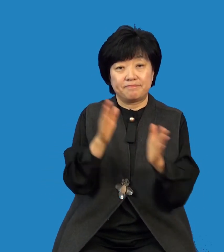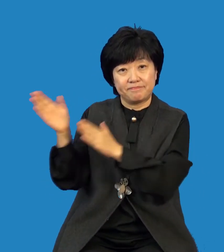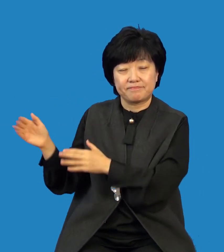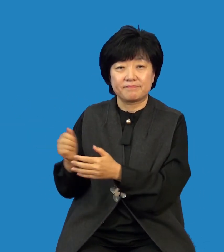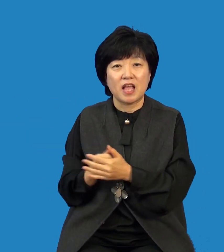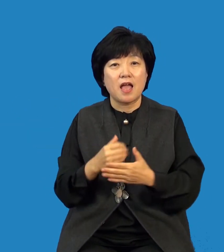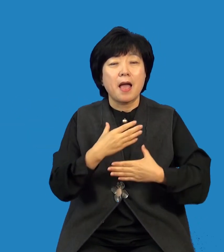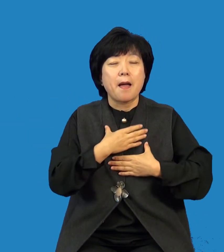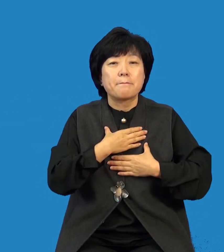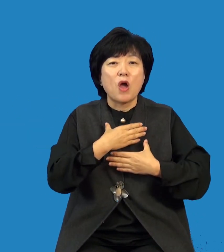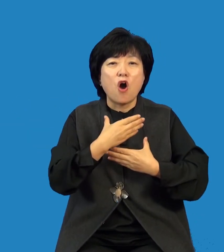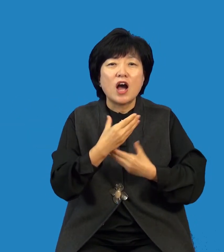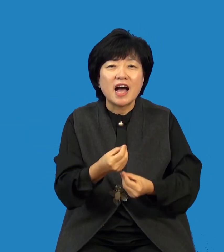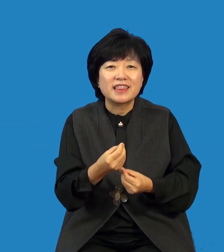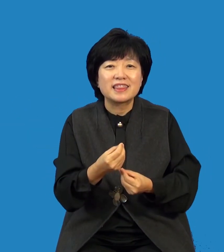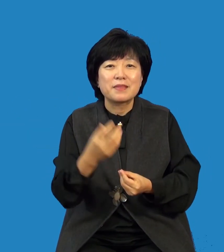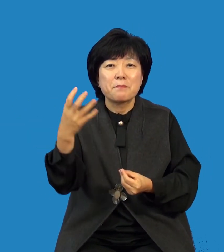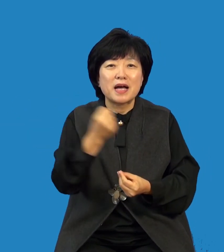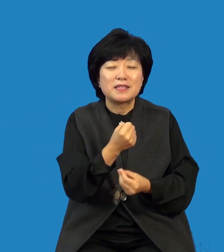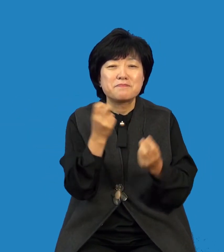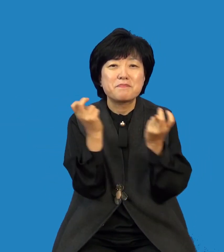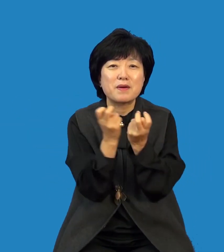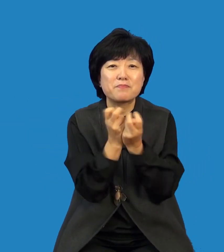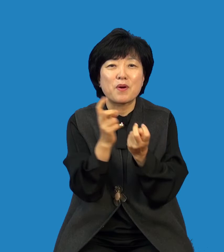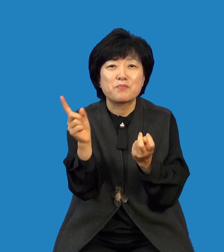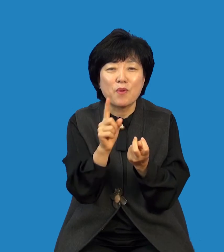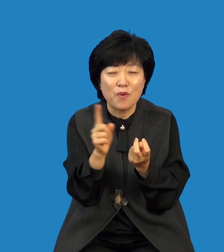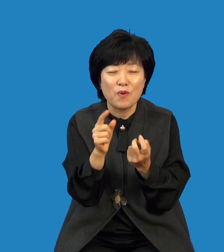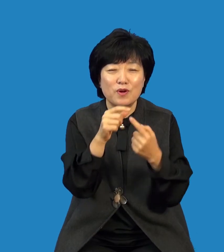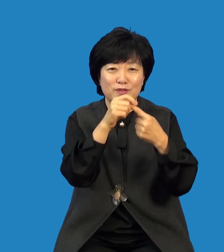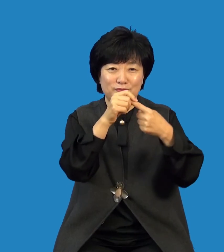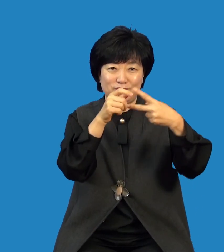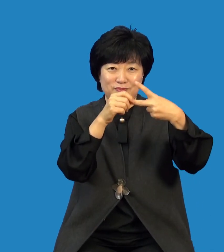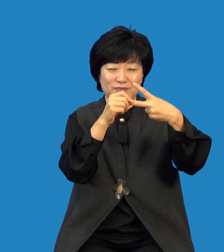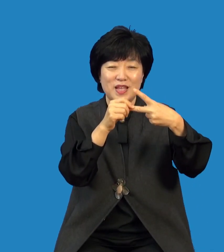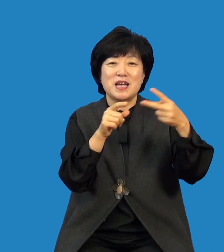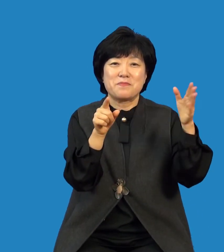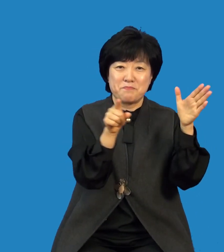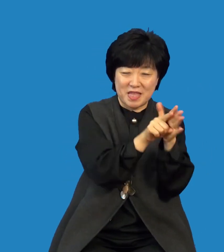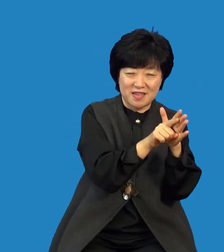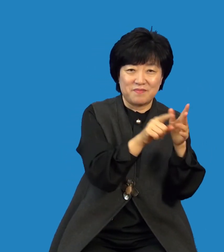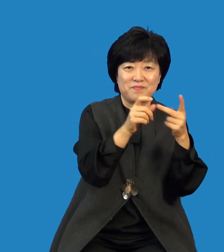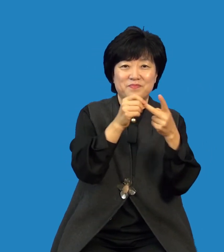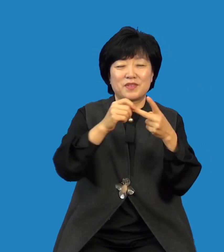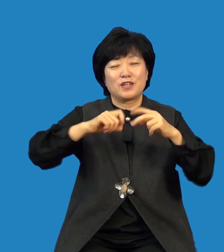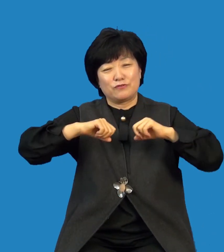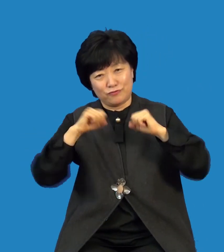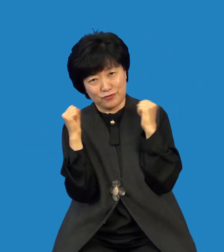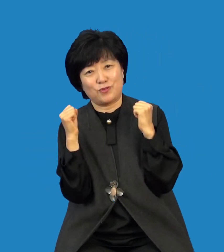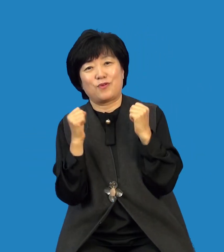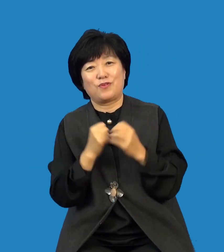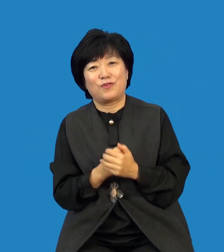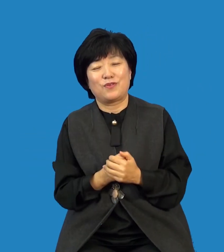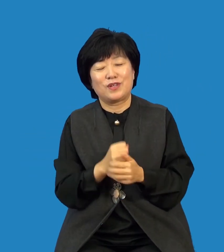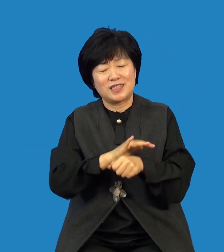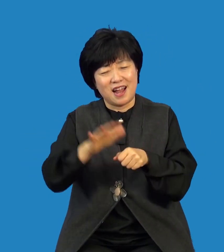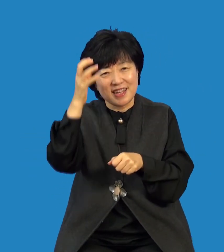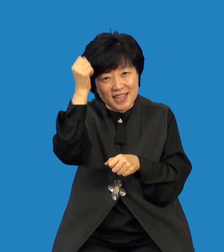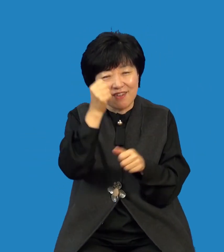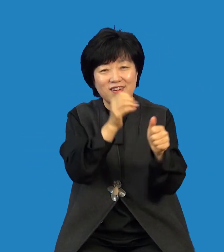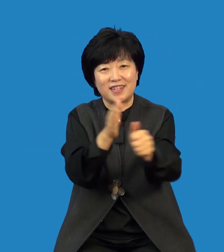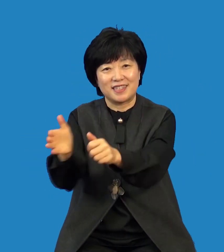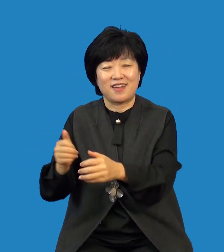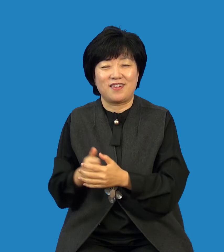그런데 구체적으로 누리는 방법은요, 믿음과 순종입니다. 믿음과 순종. 잘 기억하세요, 여러분. 믿음과